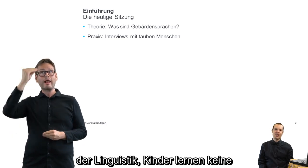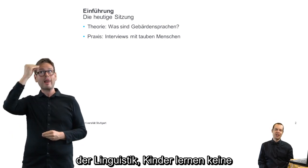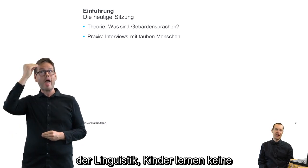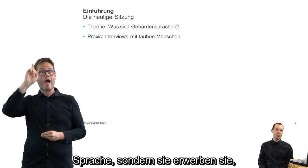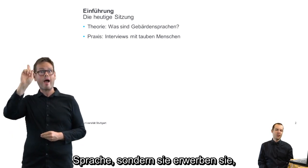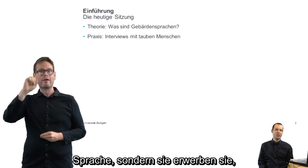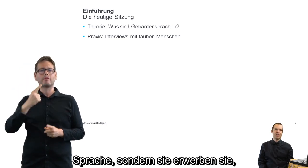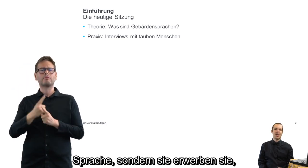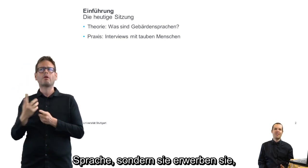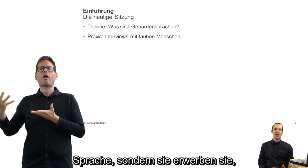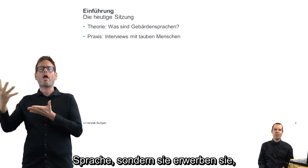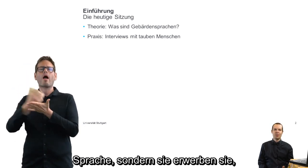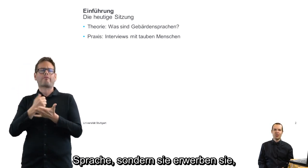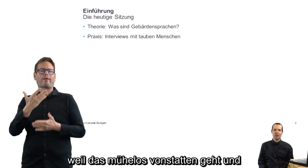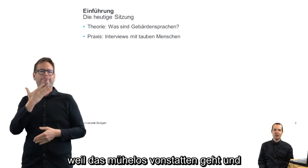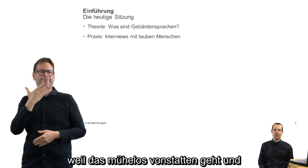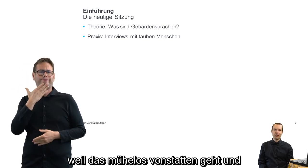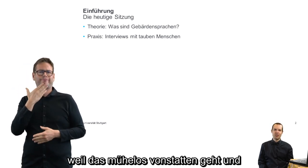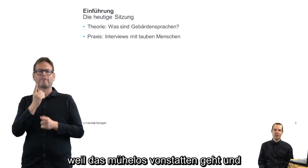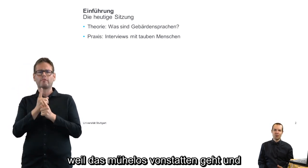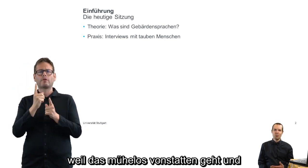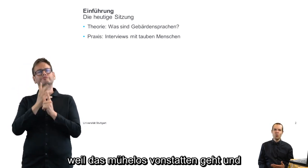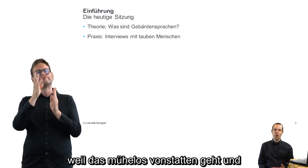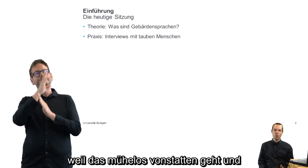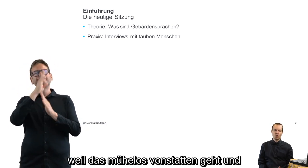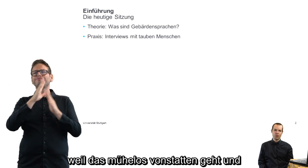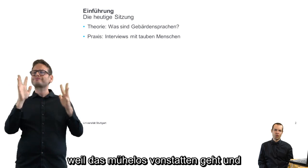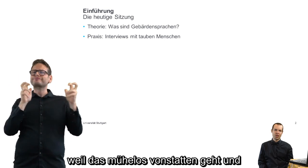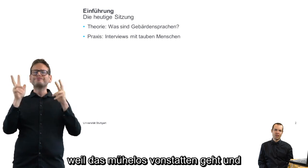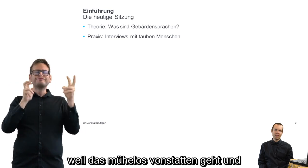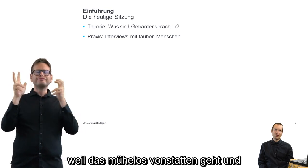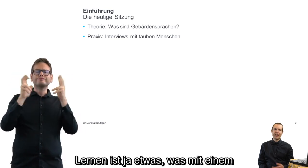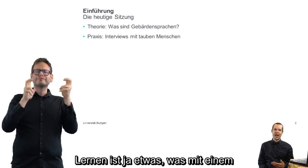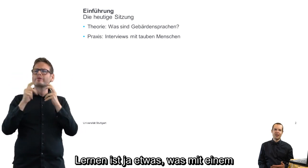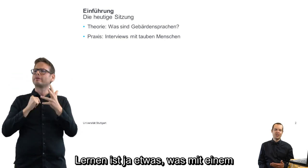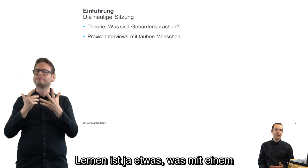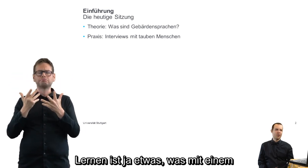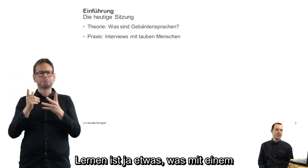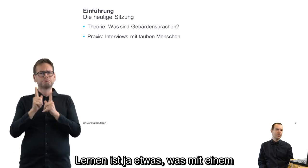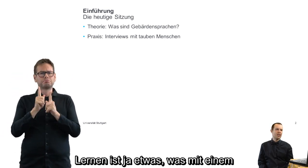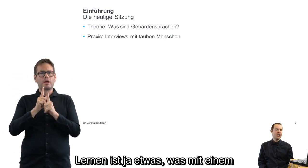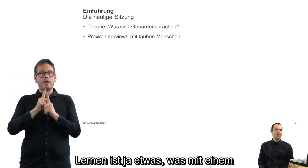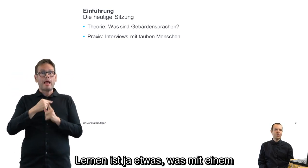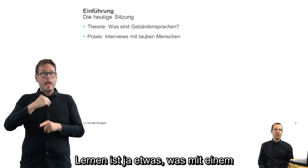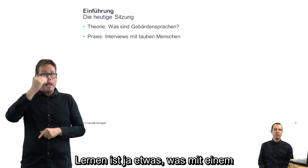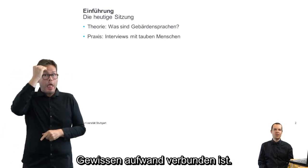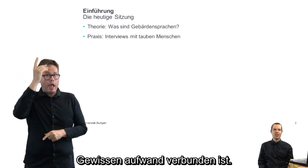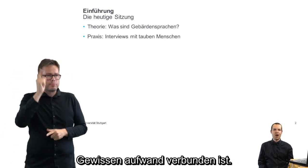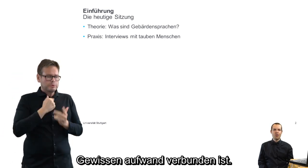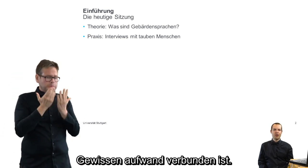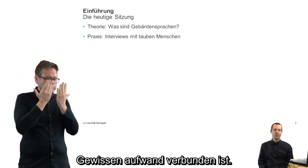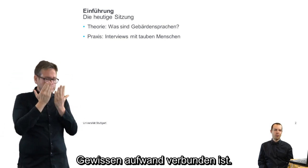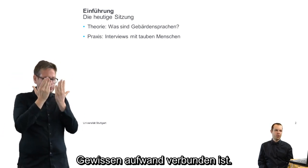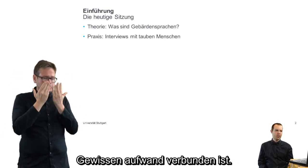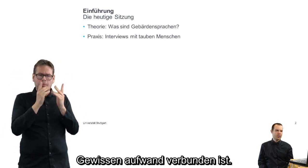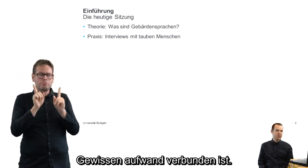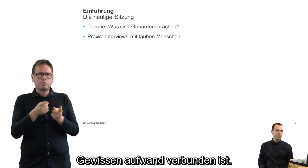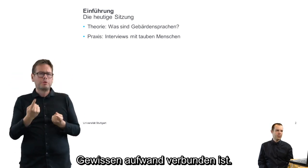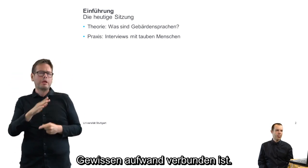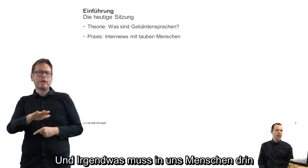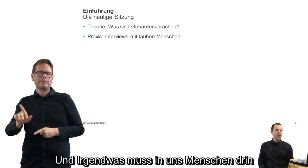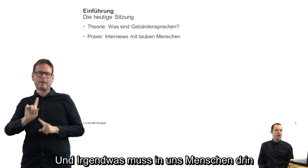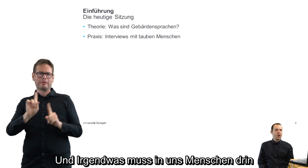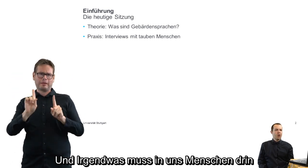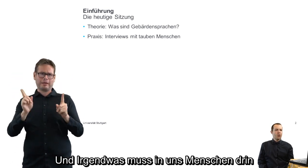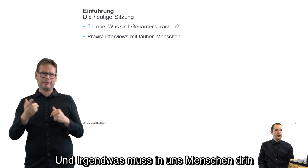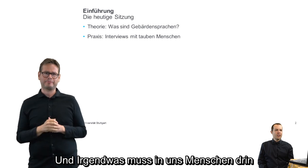lernen keine Sprache, sondern sie erwerben die, weil das mühelos vonstatten geht und Lernen ist ja immer was, was mit einem gewissen Aufwand verbunden ist.